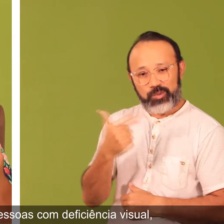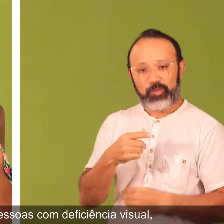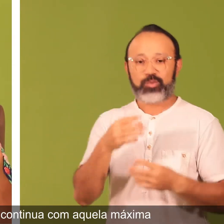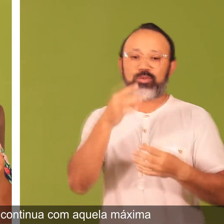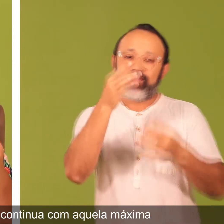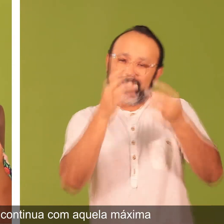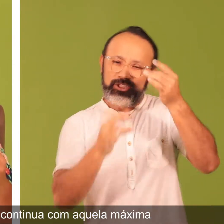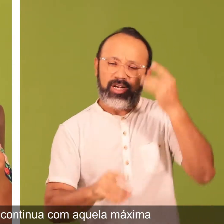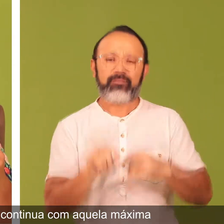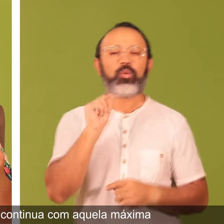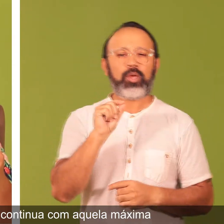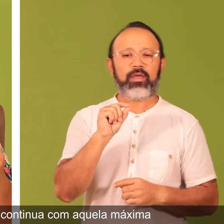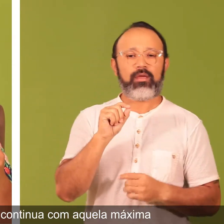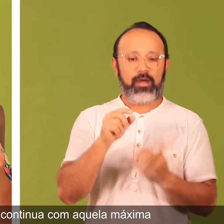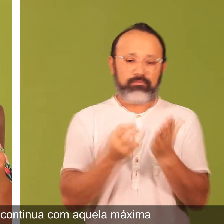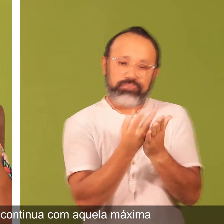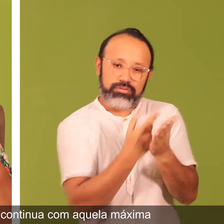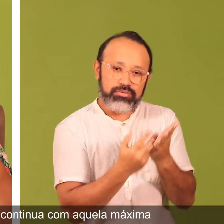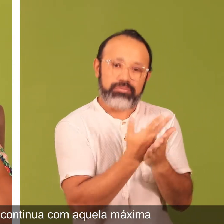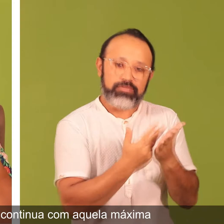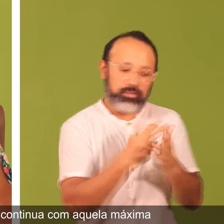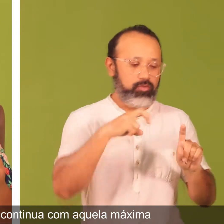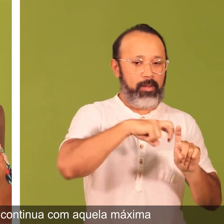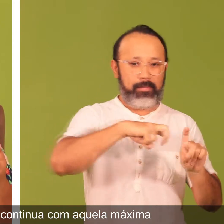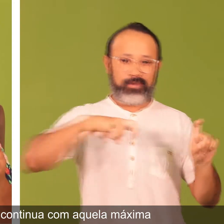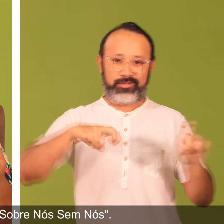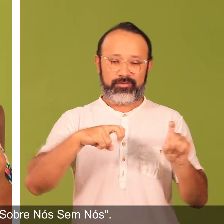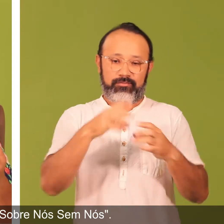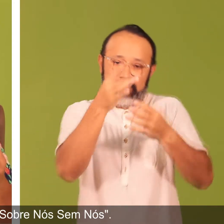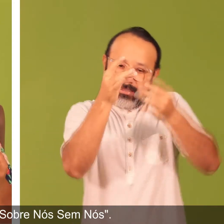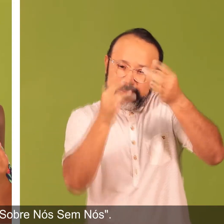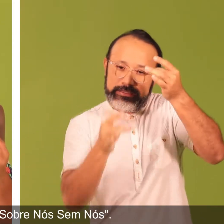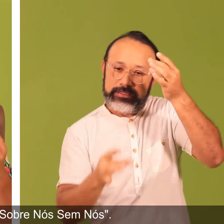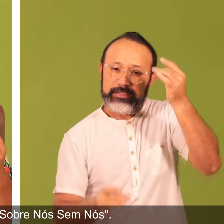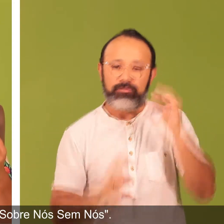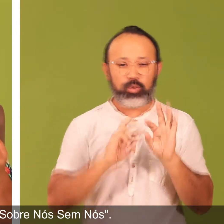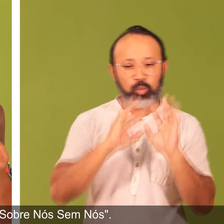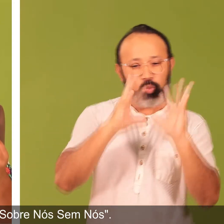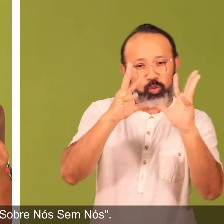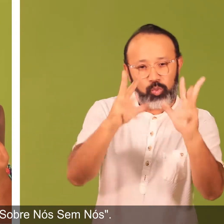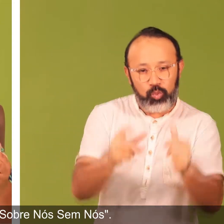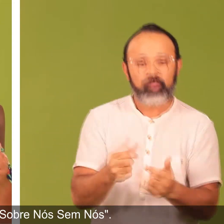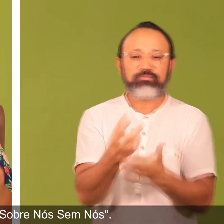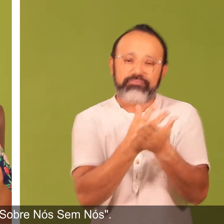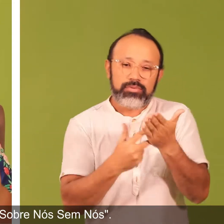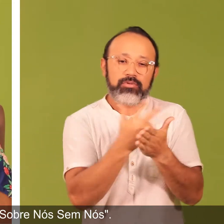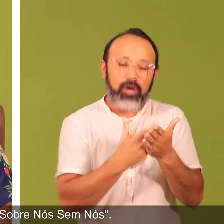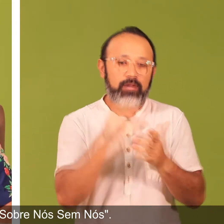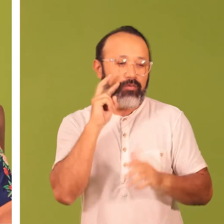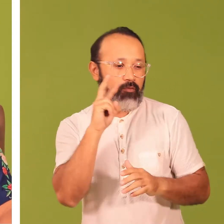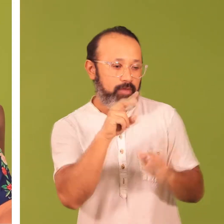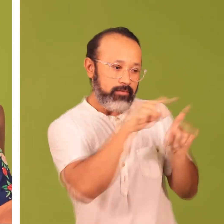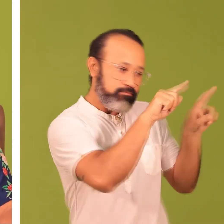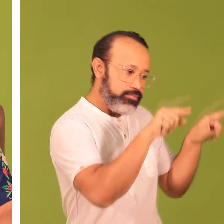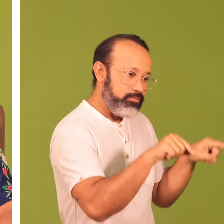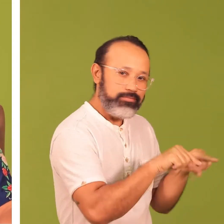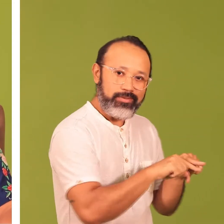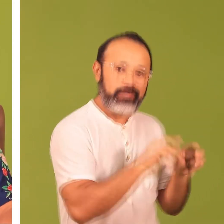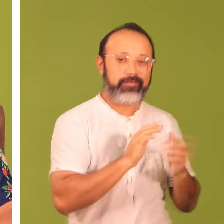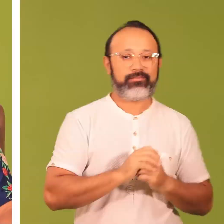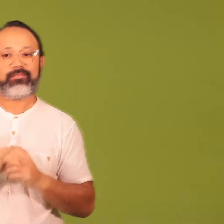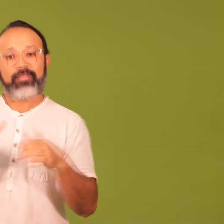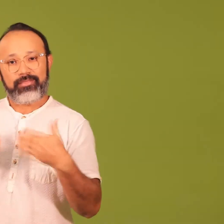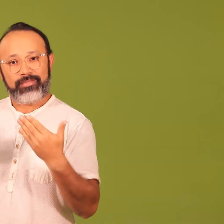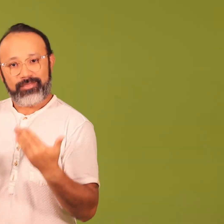deficiência visual porque assim a gente continua com aquela máxima de que nada sobre nós sem nós